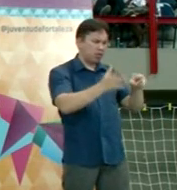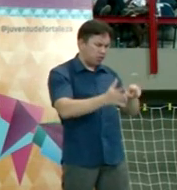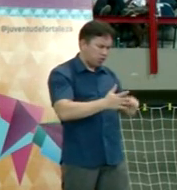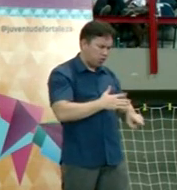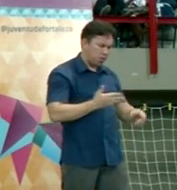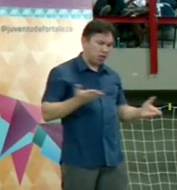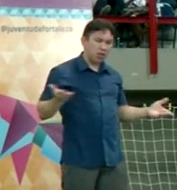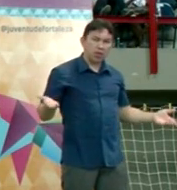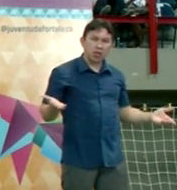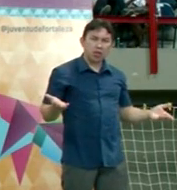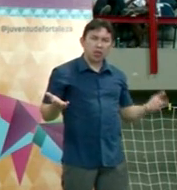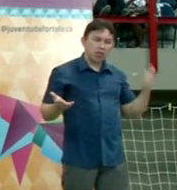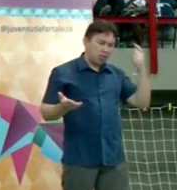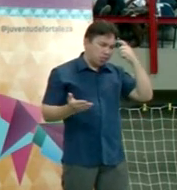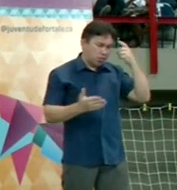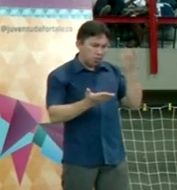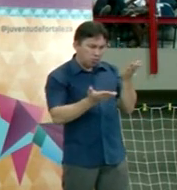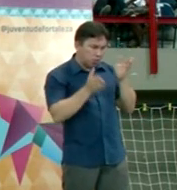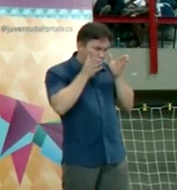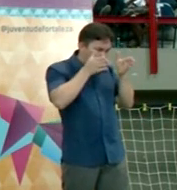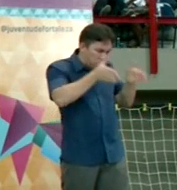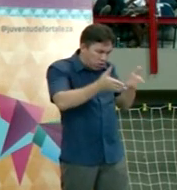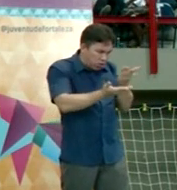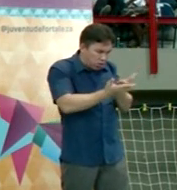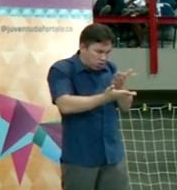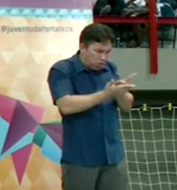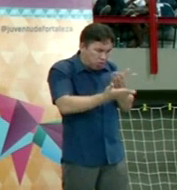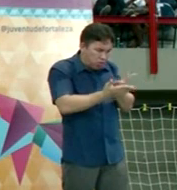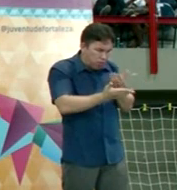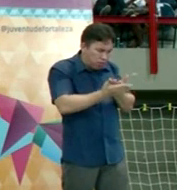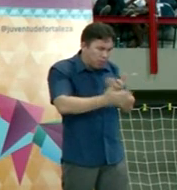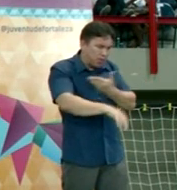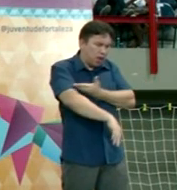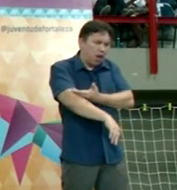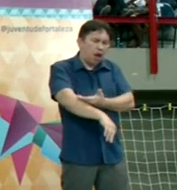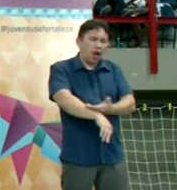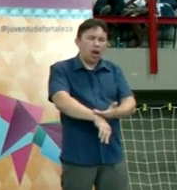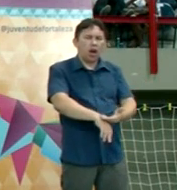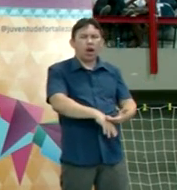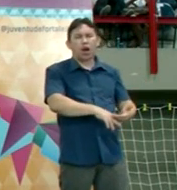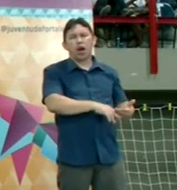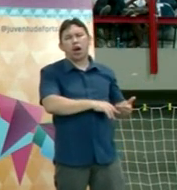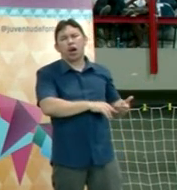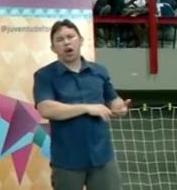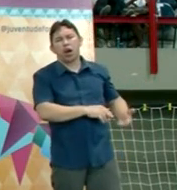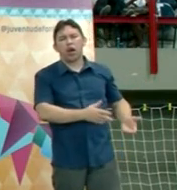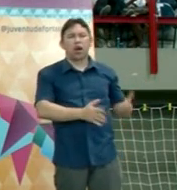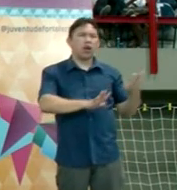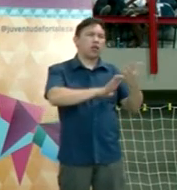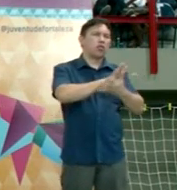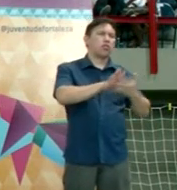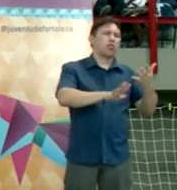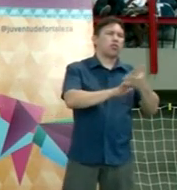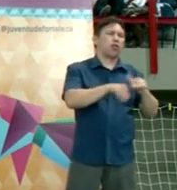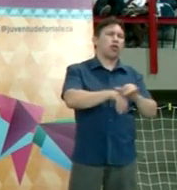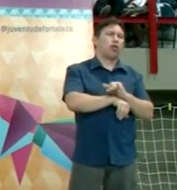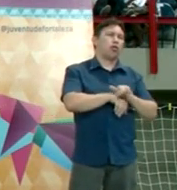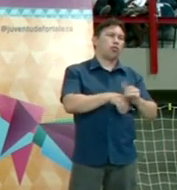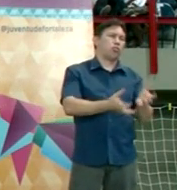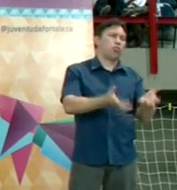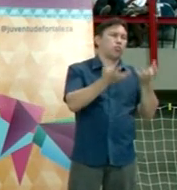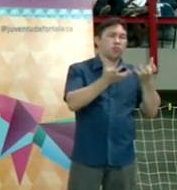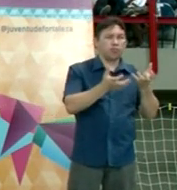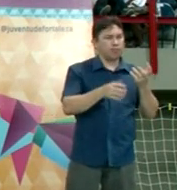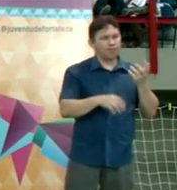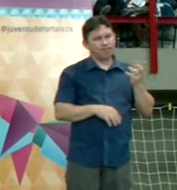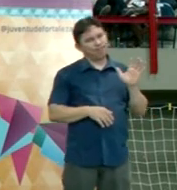questão. E aí você acaba estudando por um material assim e se acostuma a achar que o texto base é só de enfeite. E isso